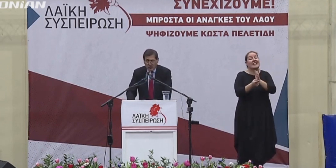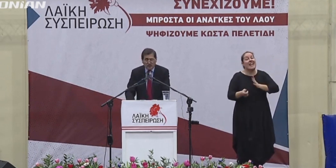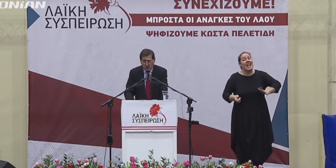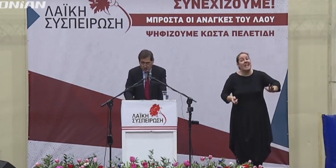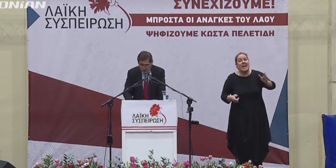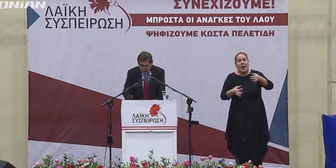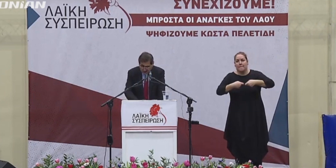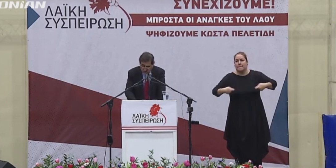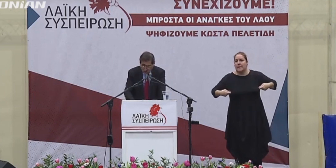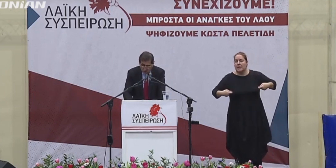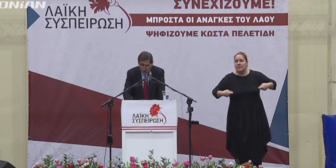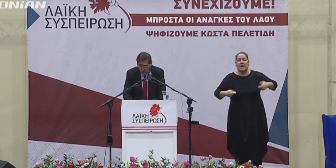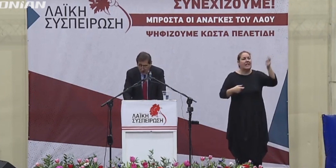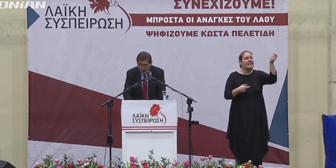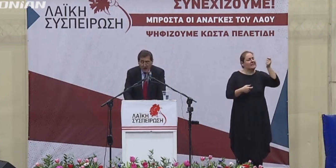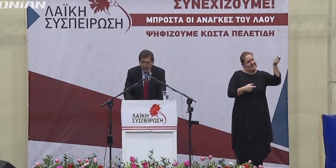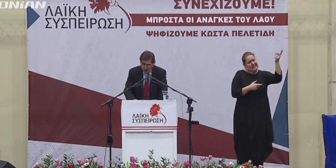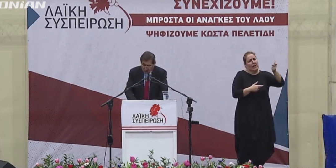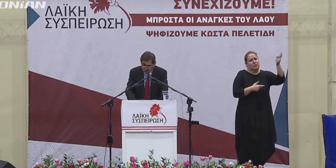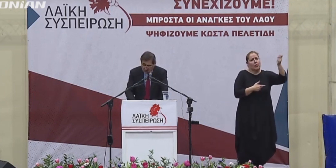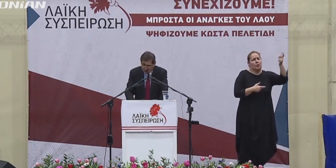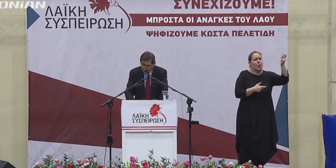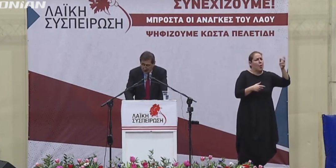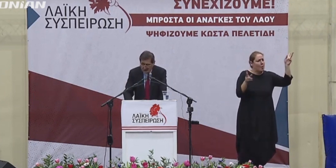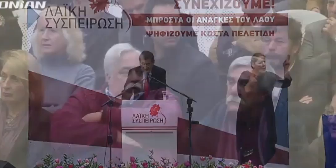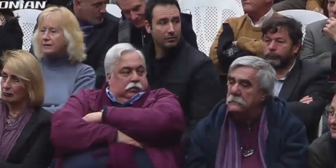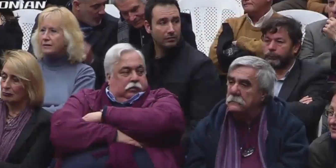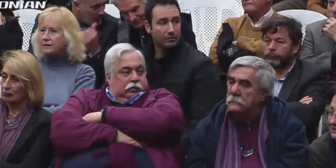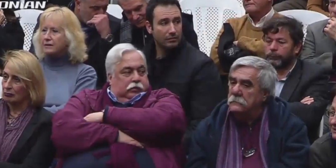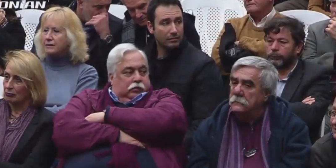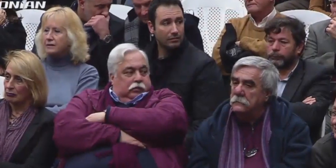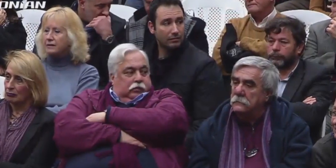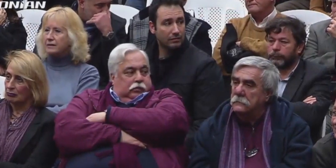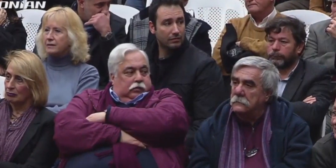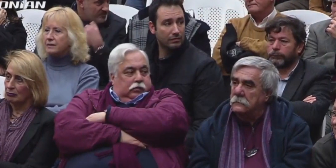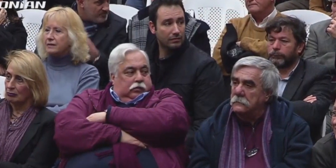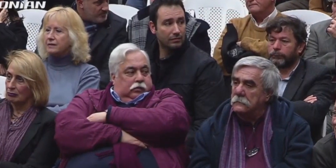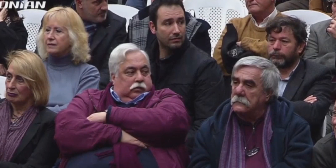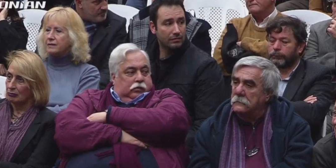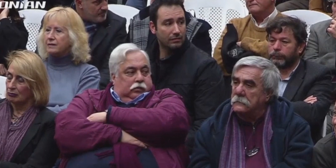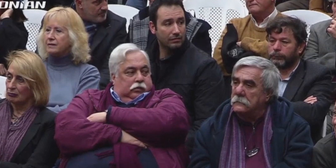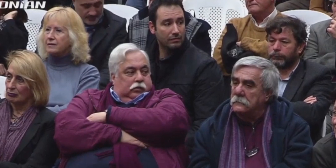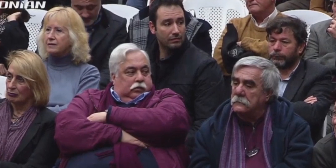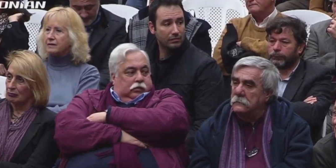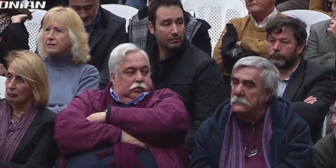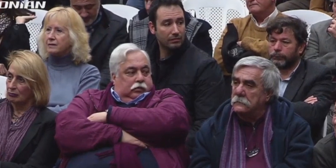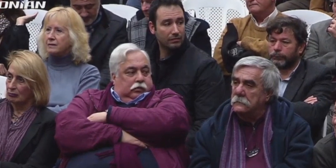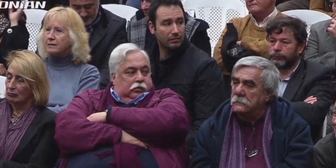στο συνταξιοδοτικό, προσάρμοσαν τα όρια ηλικίας για σύνταξη με βάση το